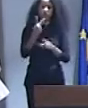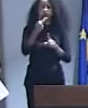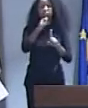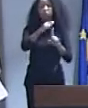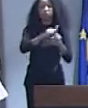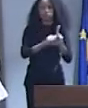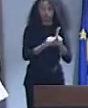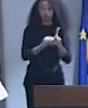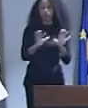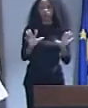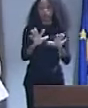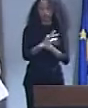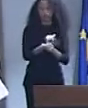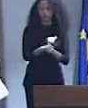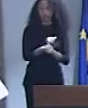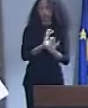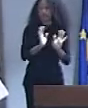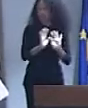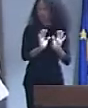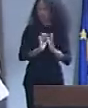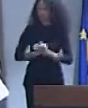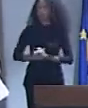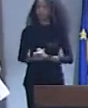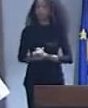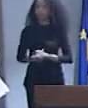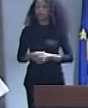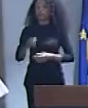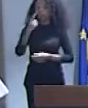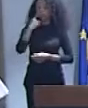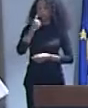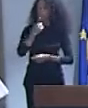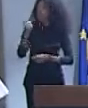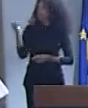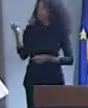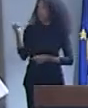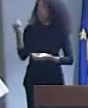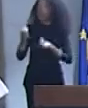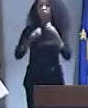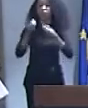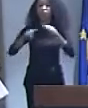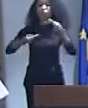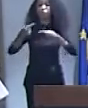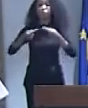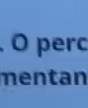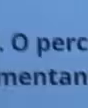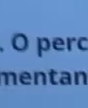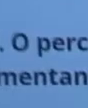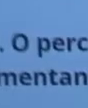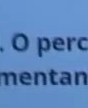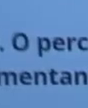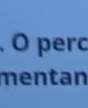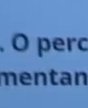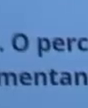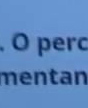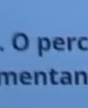em 2022. Mas vamos lá. Olha como é a política do governo de enxugamento de